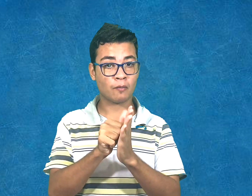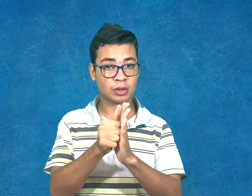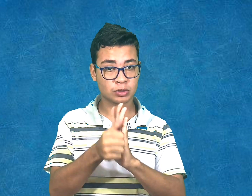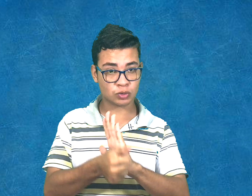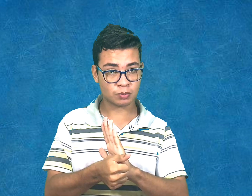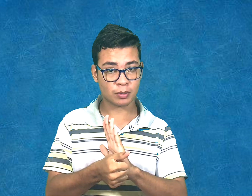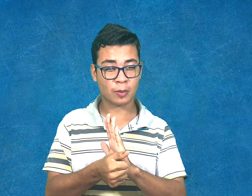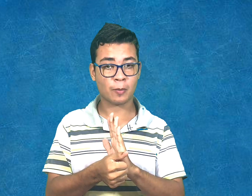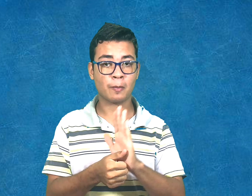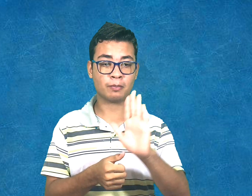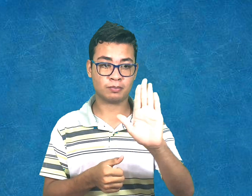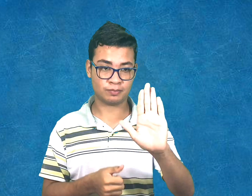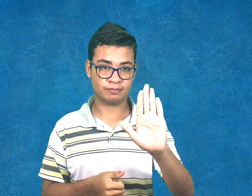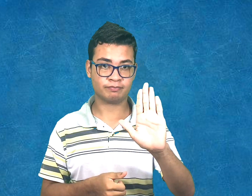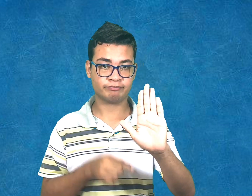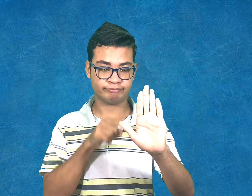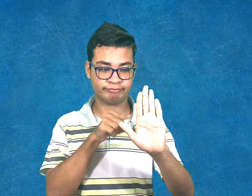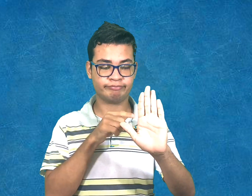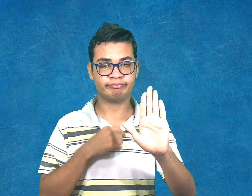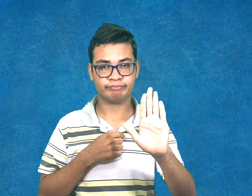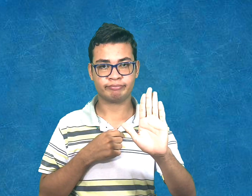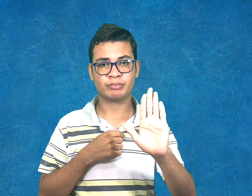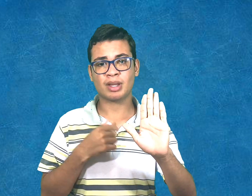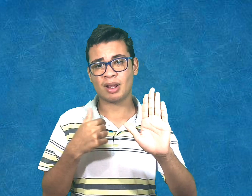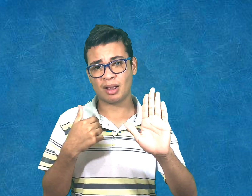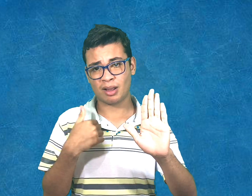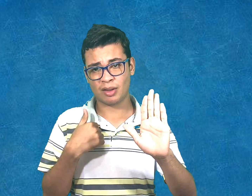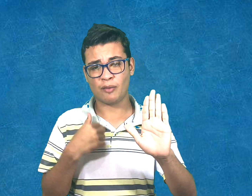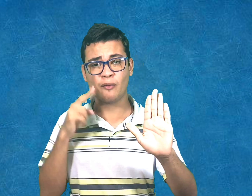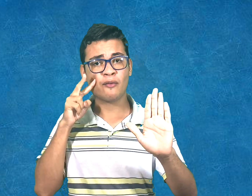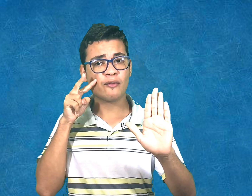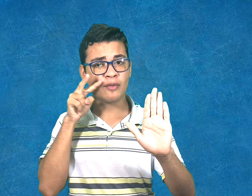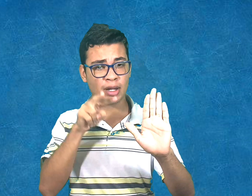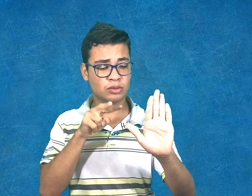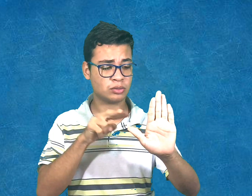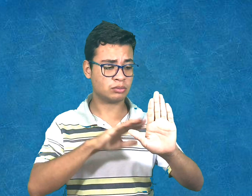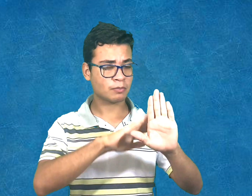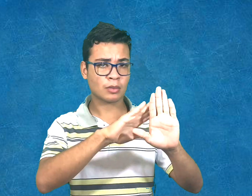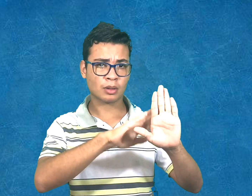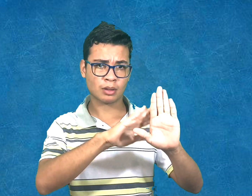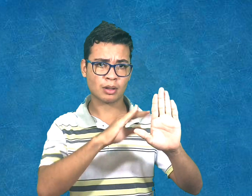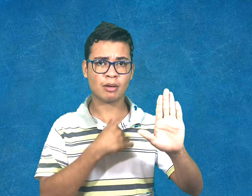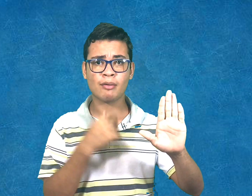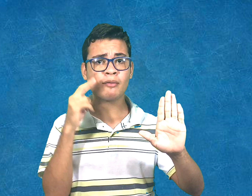de mão que vamos usar é essa. Então, eu vejo o dorso.